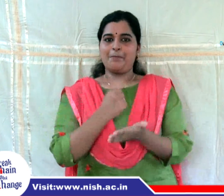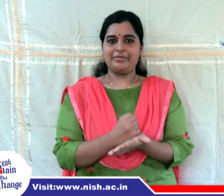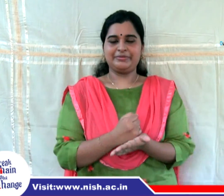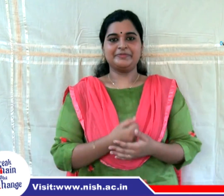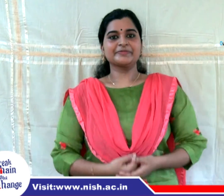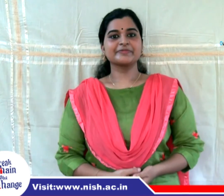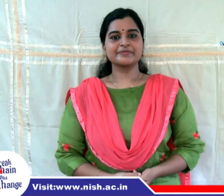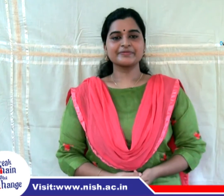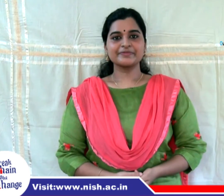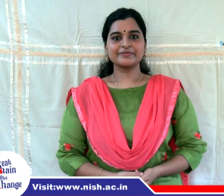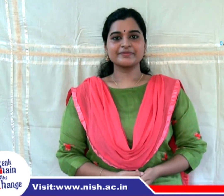കൂട്ടം കൂടുന്നത് ഒഴിവാക്കുക.